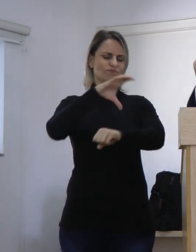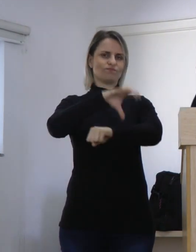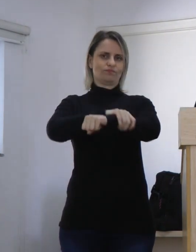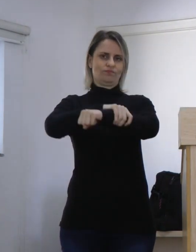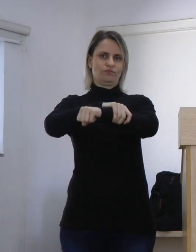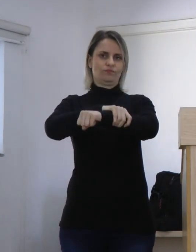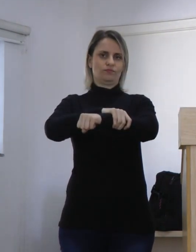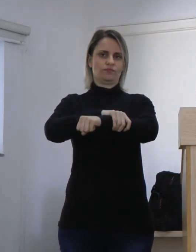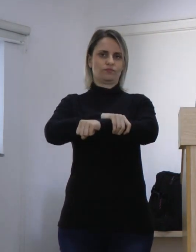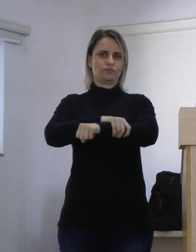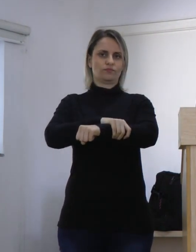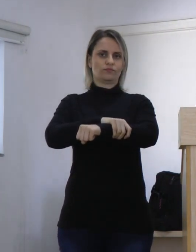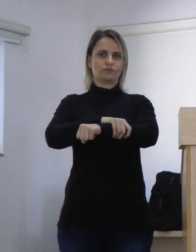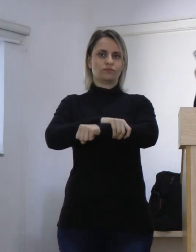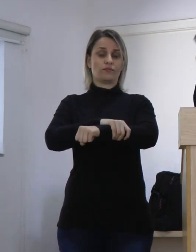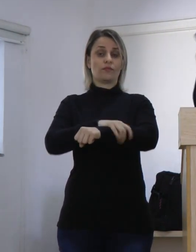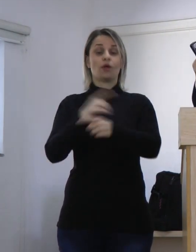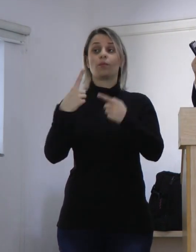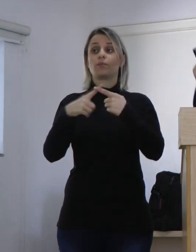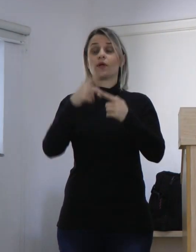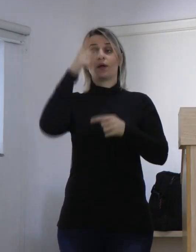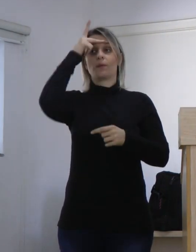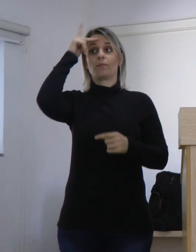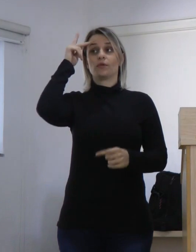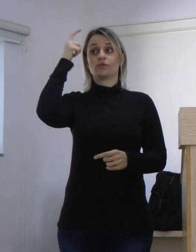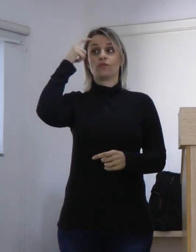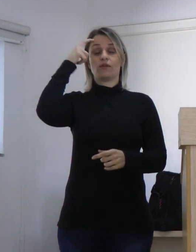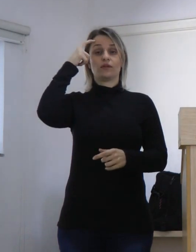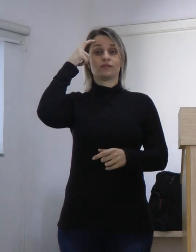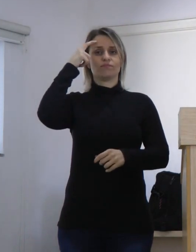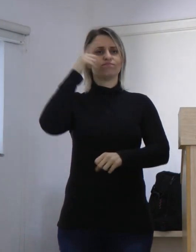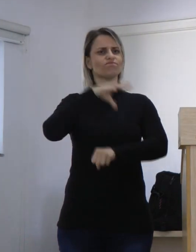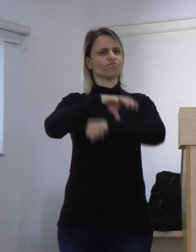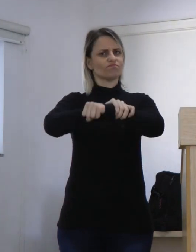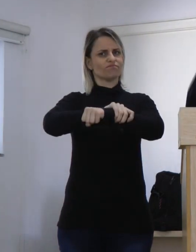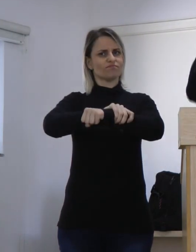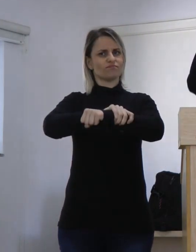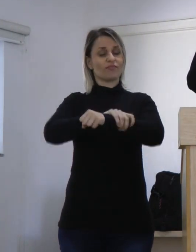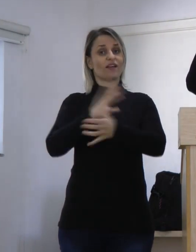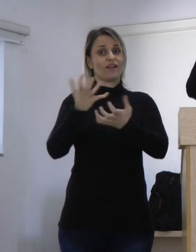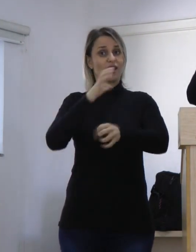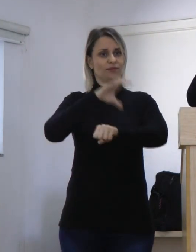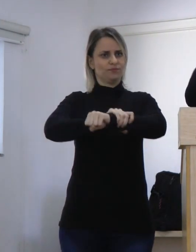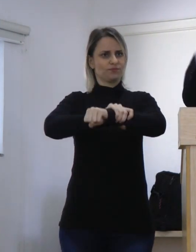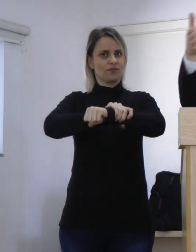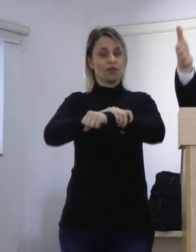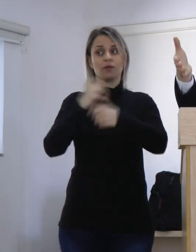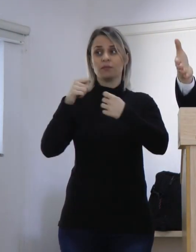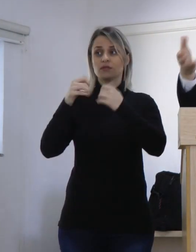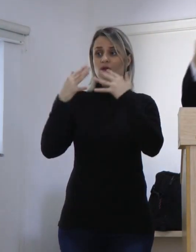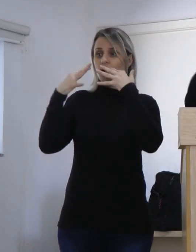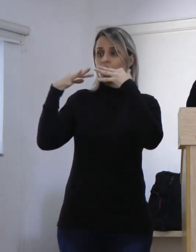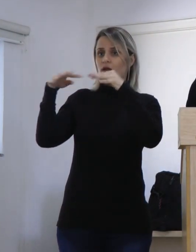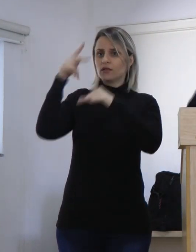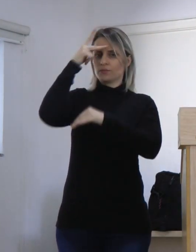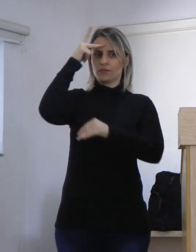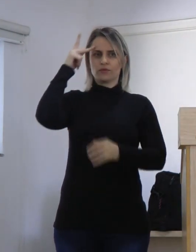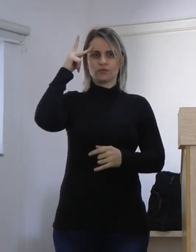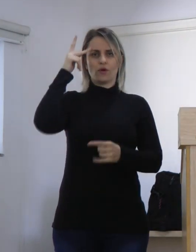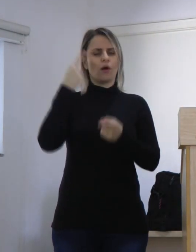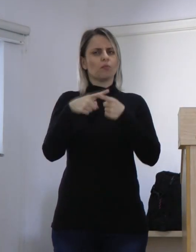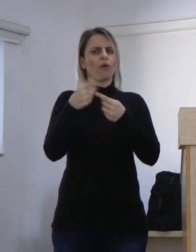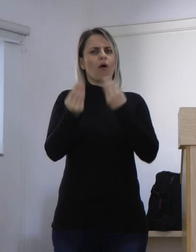Vejam que quem defende o materialismo, a gente tem que chamar a atenção da pessoa. Porque quando a gente sabe quando uma coisa é boa ou quando uma coisa é